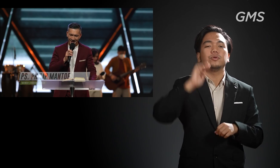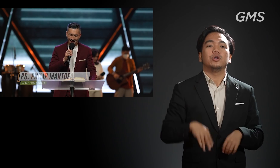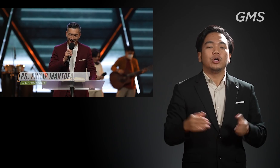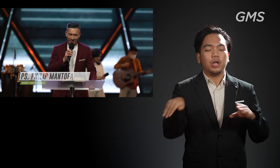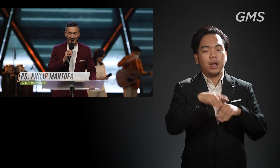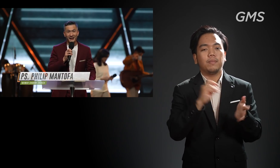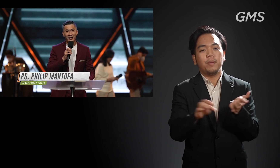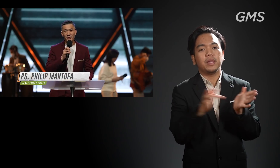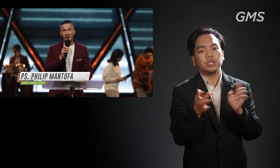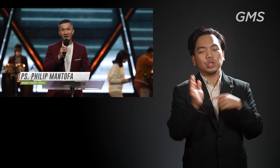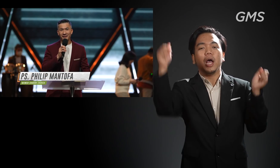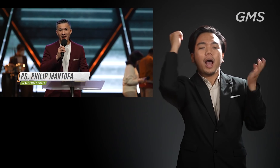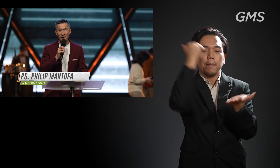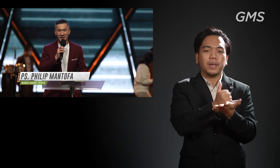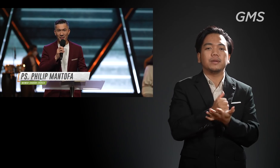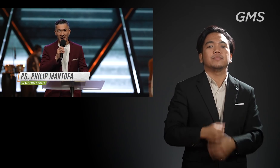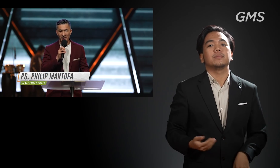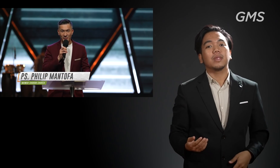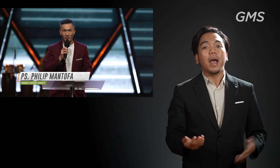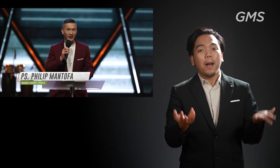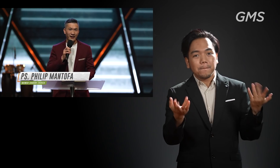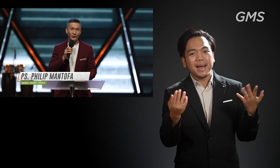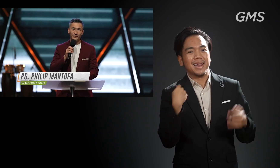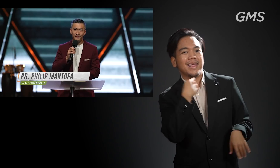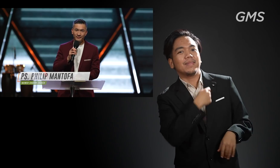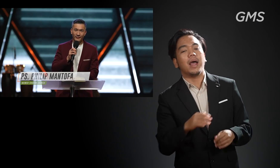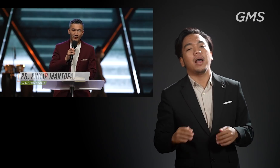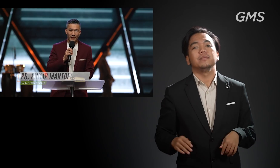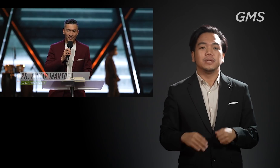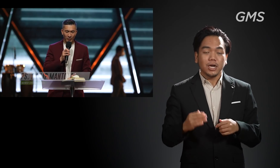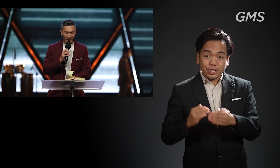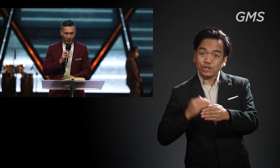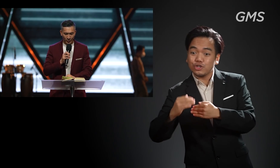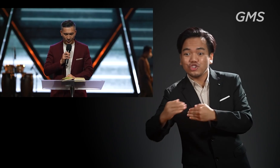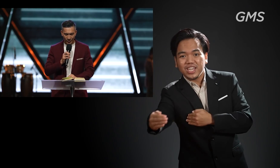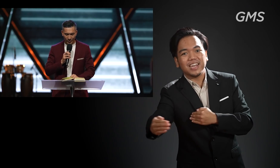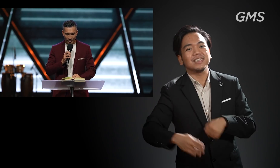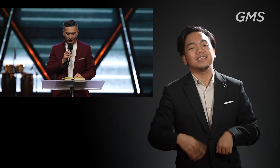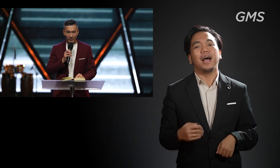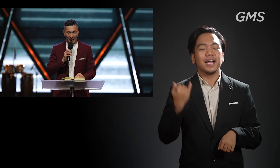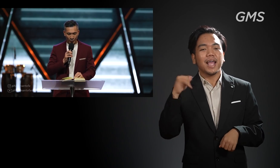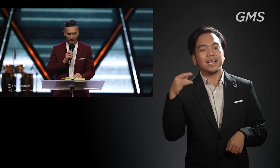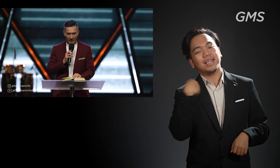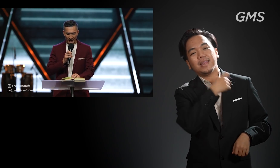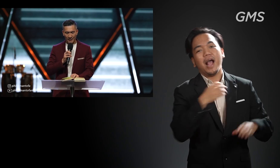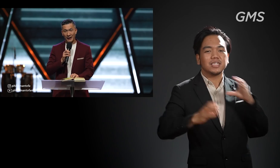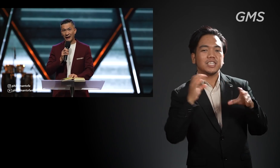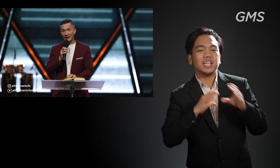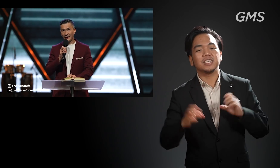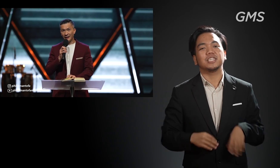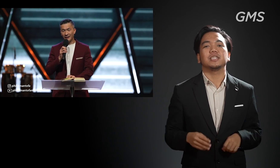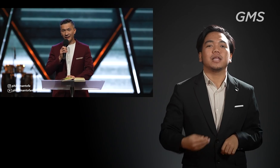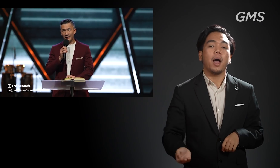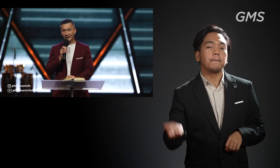Tuhan. Mari kita lanjutkan apa yang saya bahas minggu yang lalu. Minggu lalu mengatur pemberian